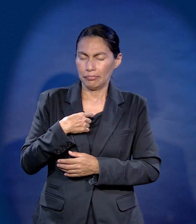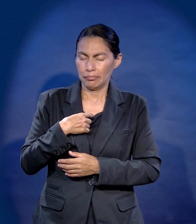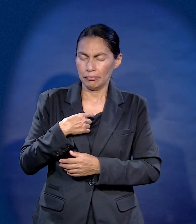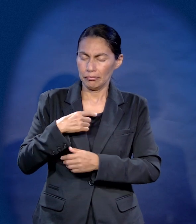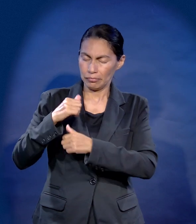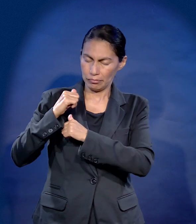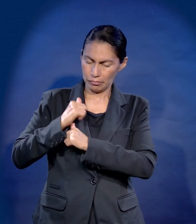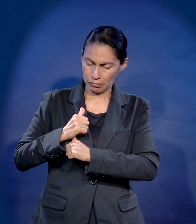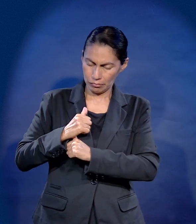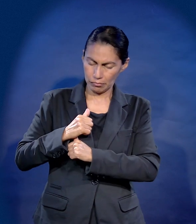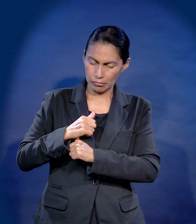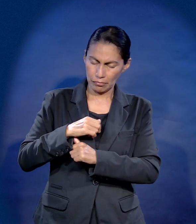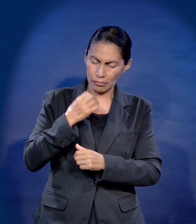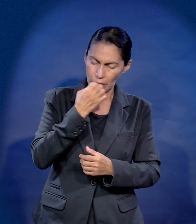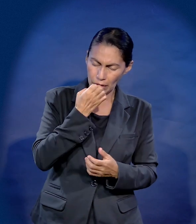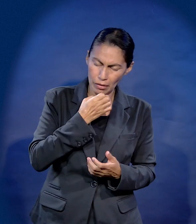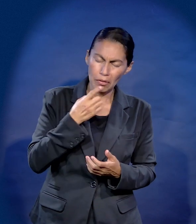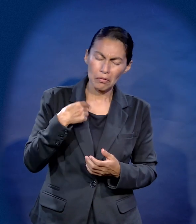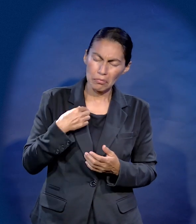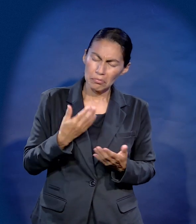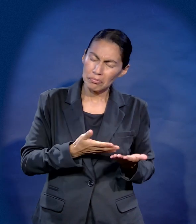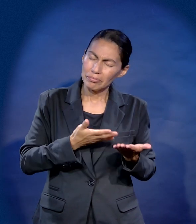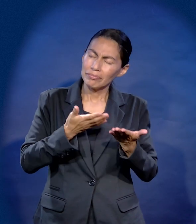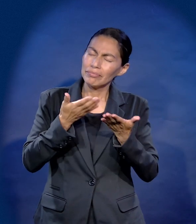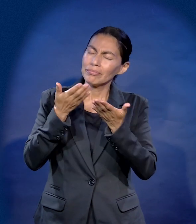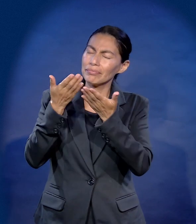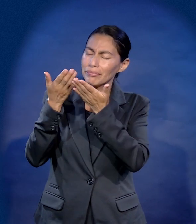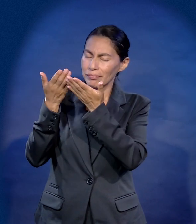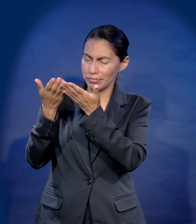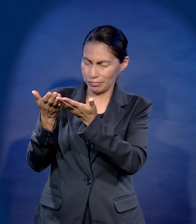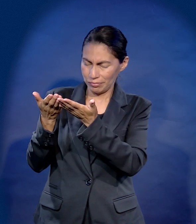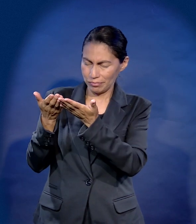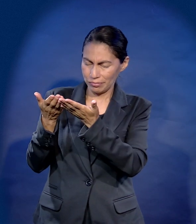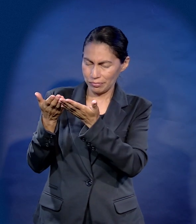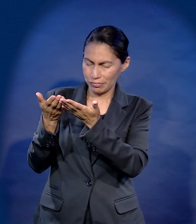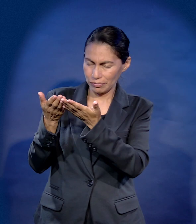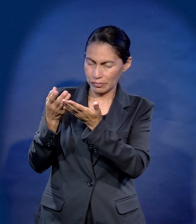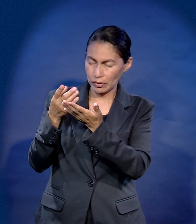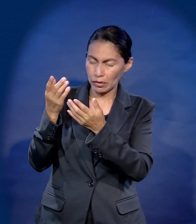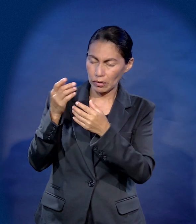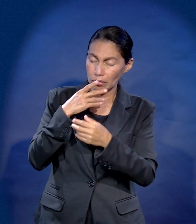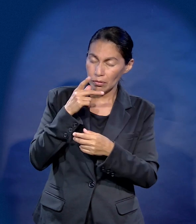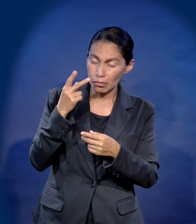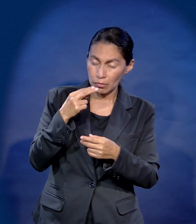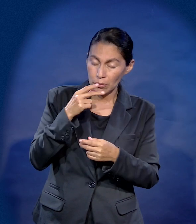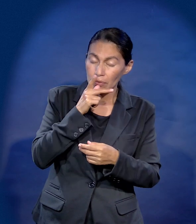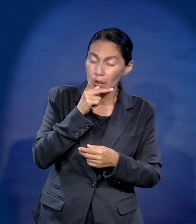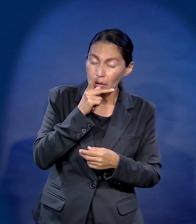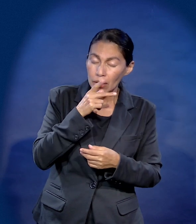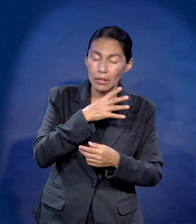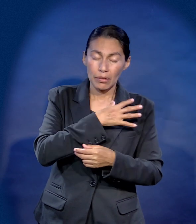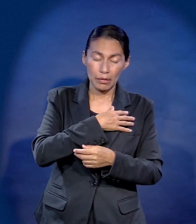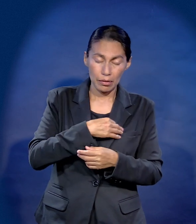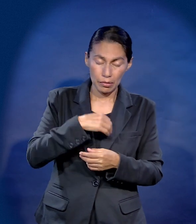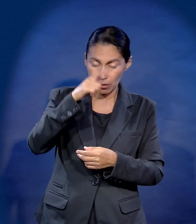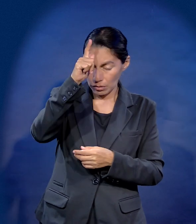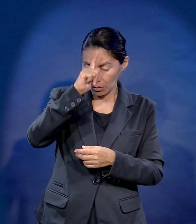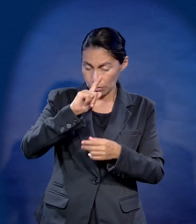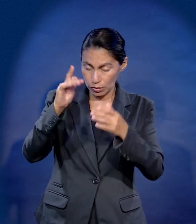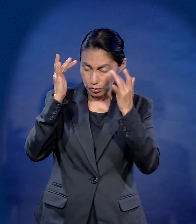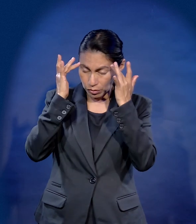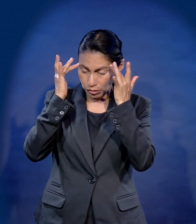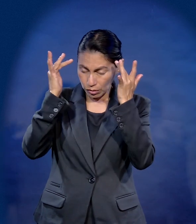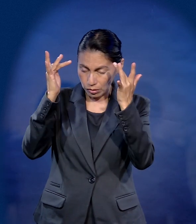en esta semana de oración presentarla delante de ti como primicia y hacerlo en el nombre